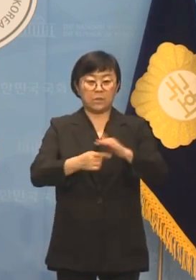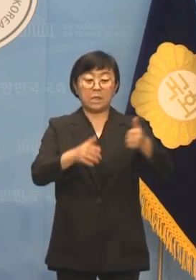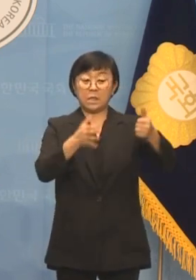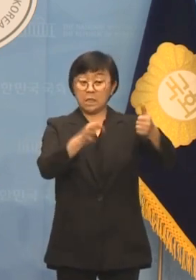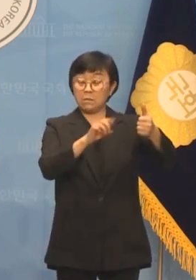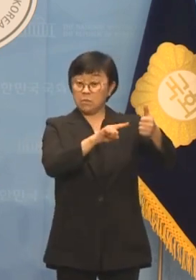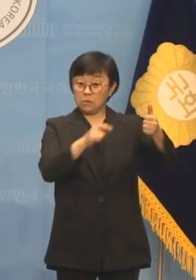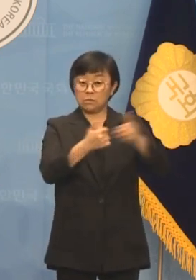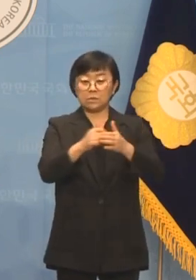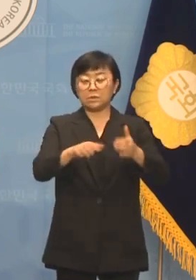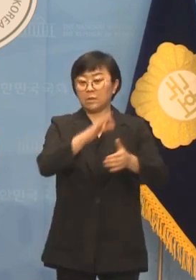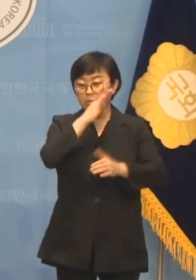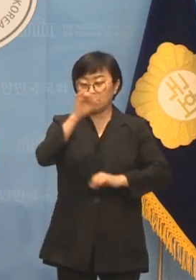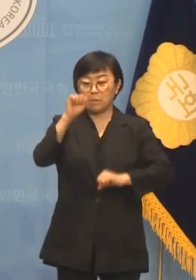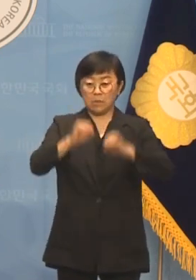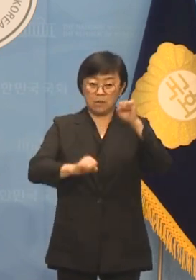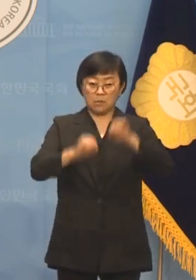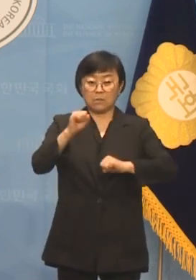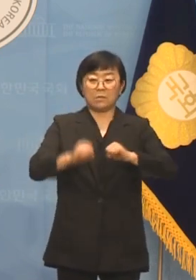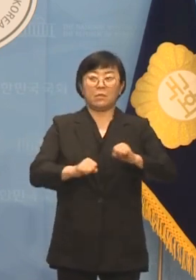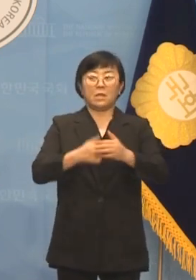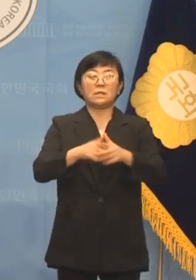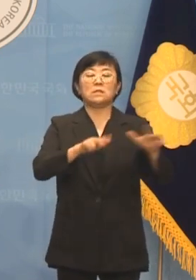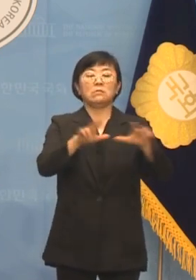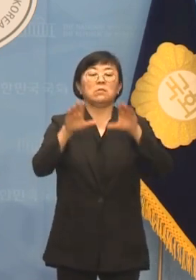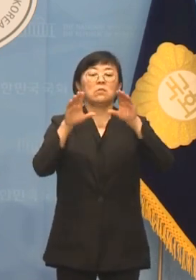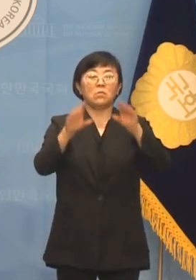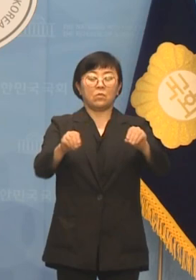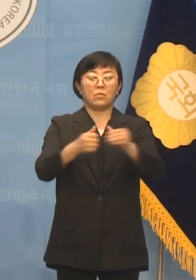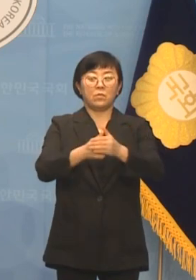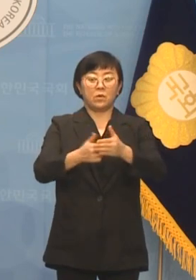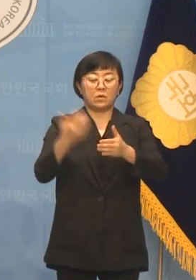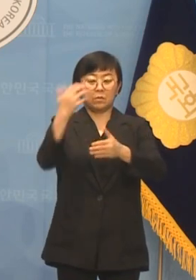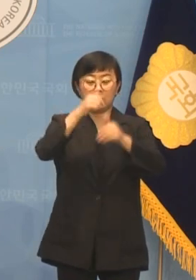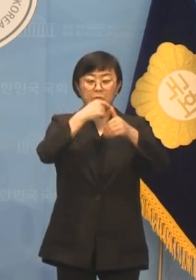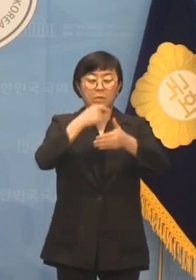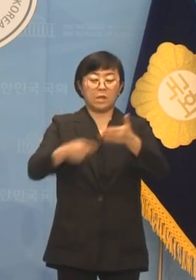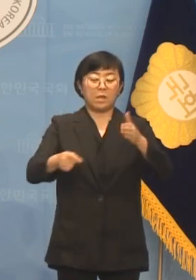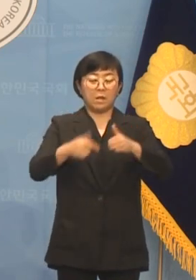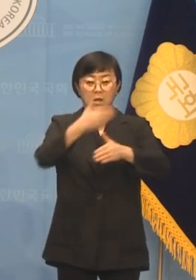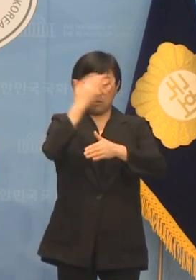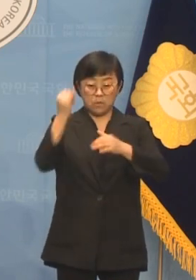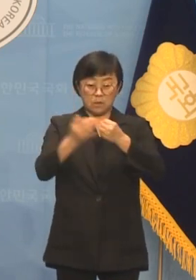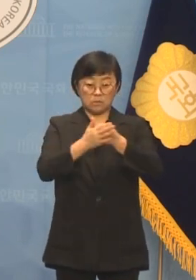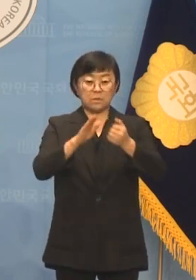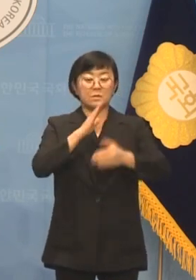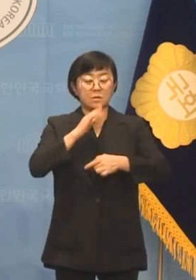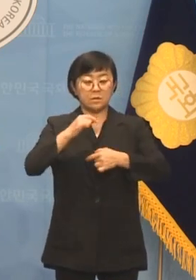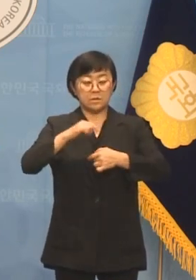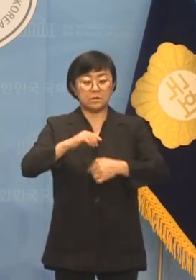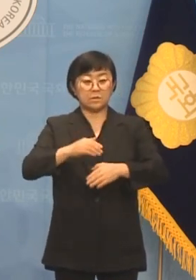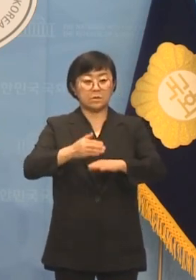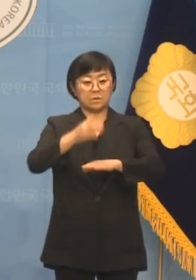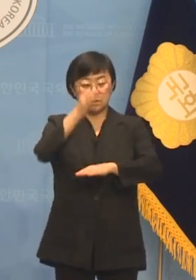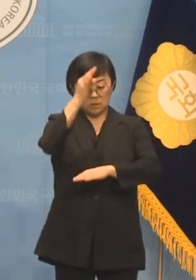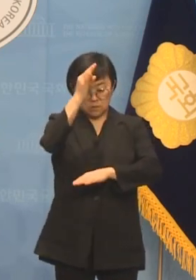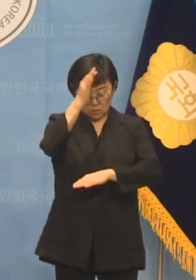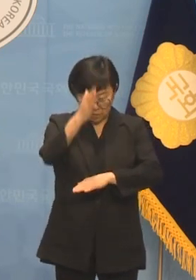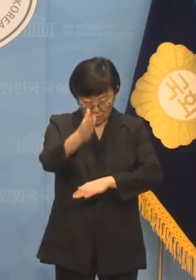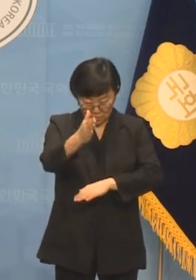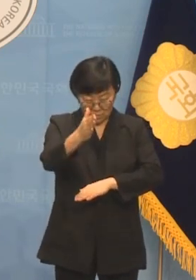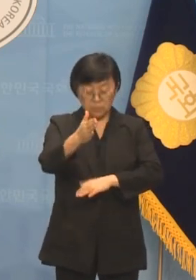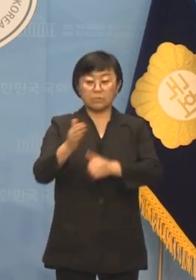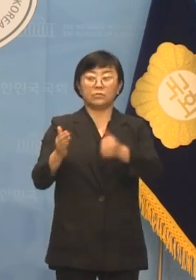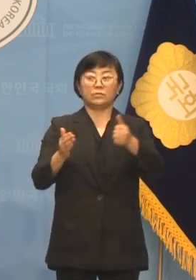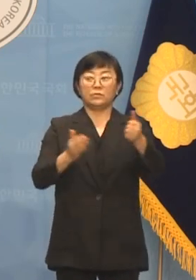씨는 부끄러운 행동을 당장 멈추고 요한부 피해 할머니들에게 진심 어린 사죄를